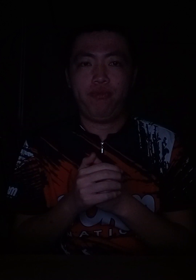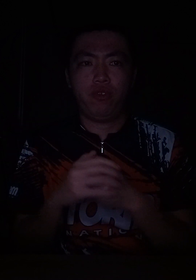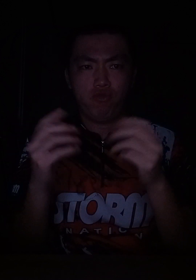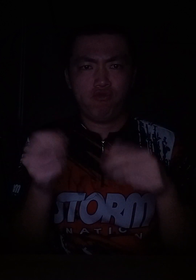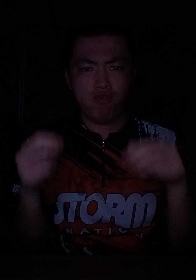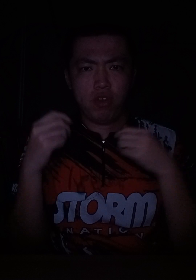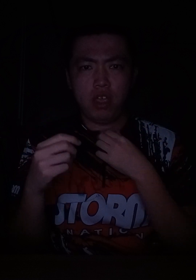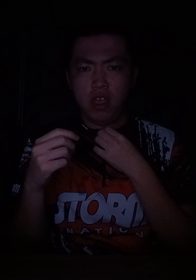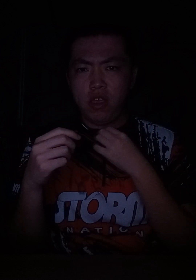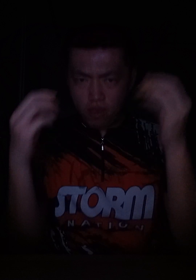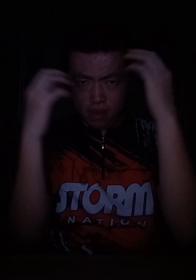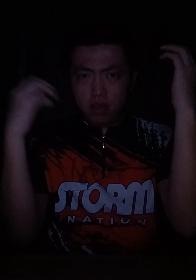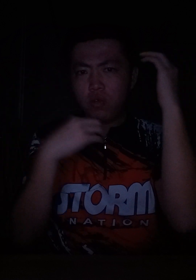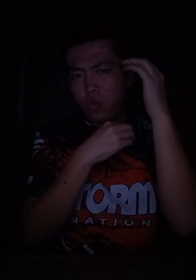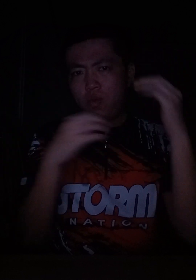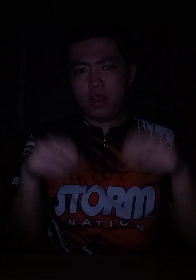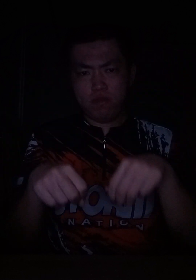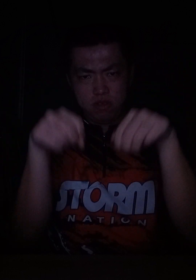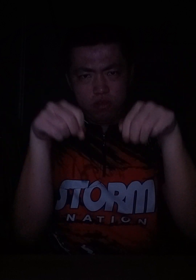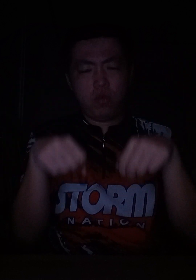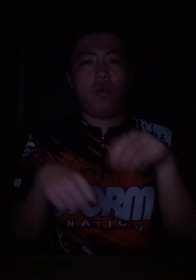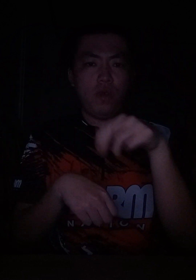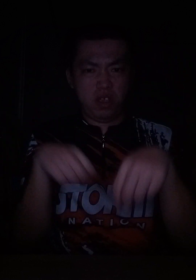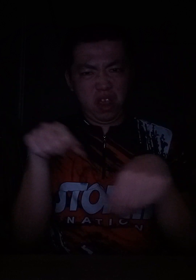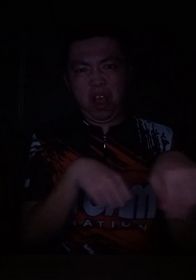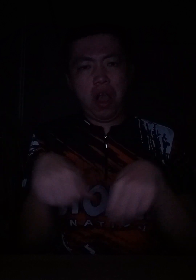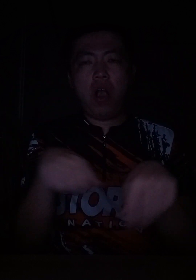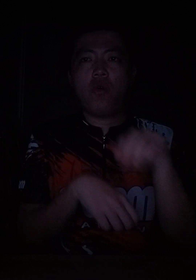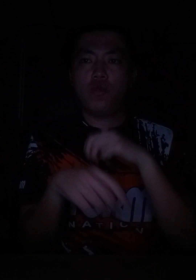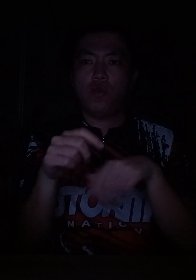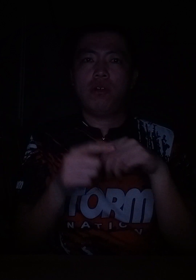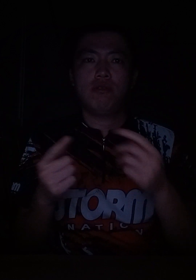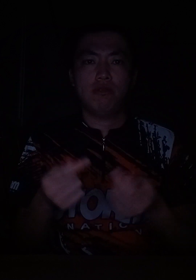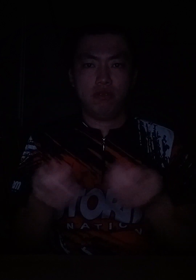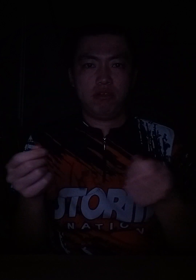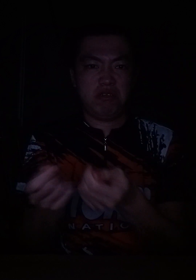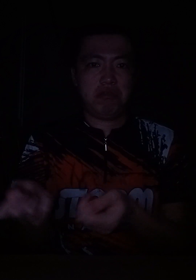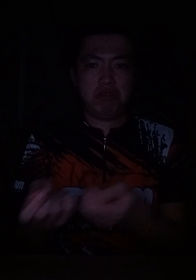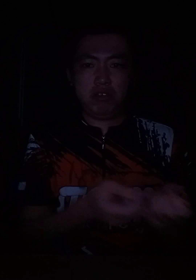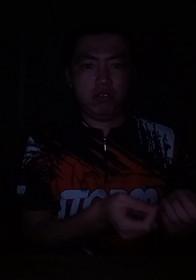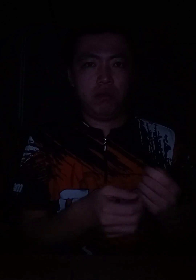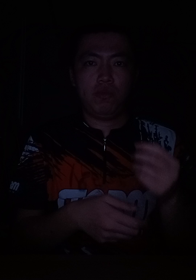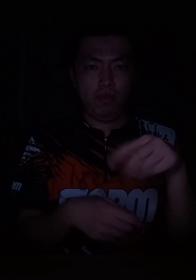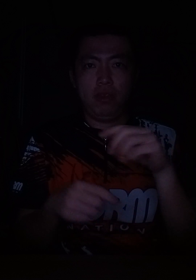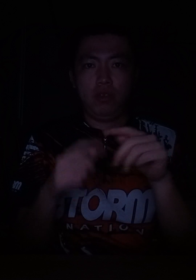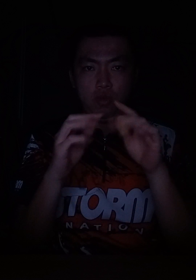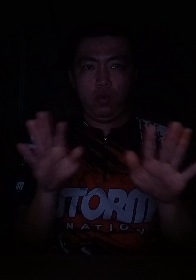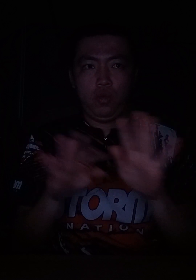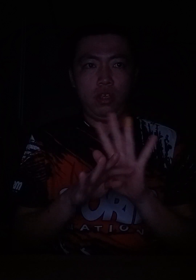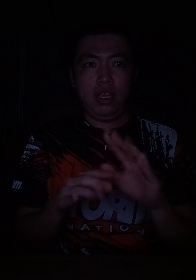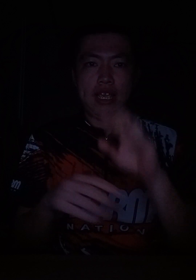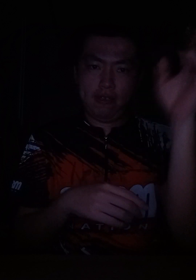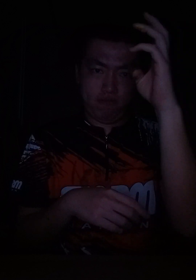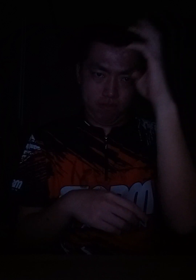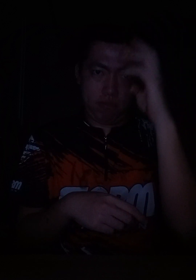구조대원들이 막 헬멧 쓰고 막 장비 들고 막 올라갔다 내려갔다 하고 들것에 싣고 들어간 것 같더라고요. 앰뷸런스.